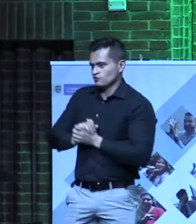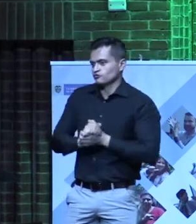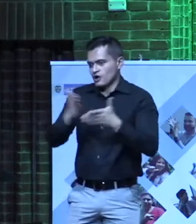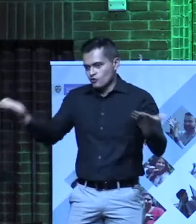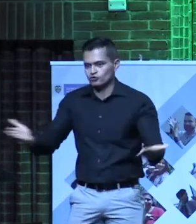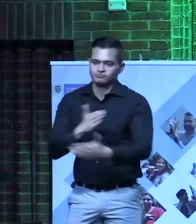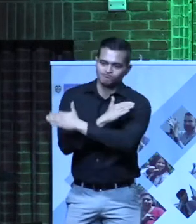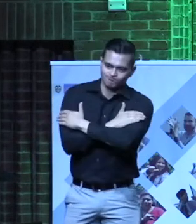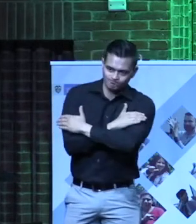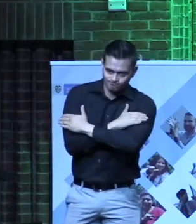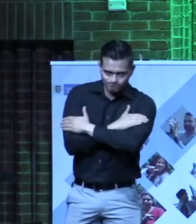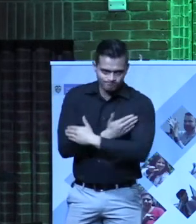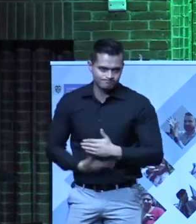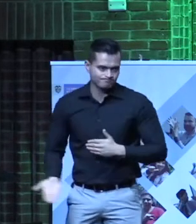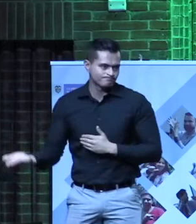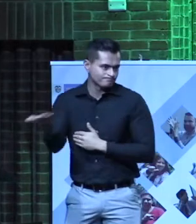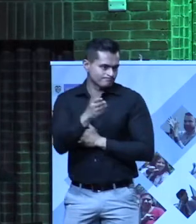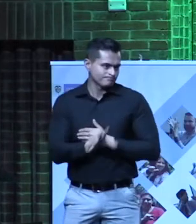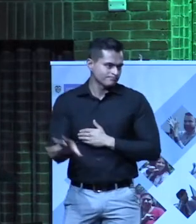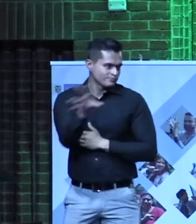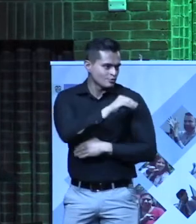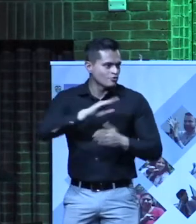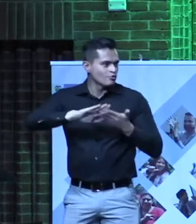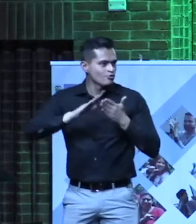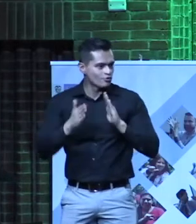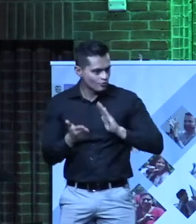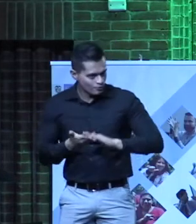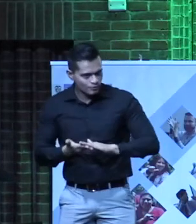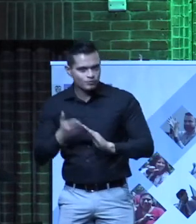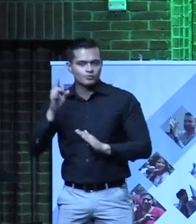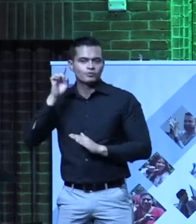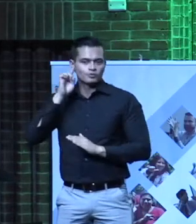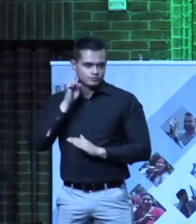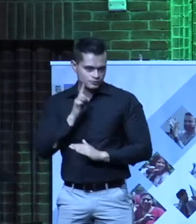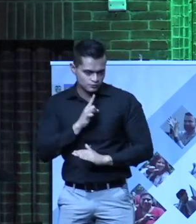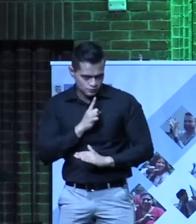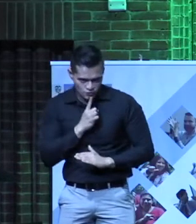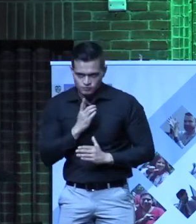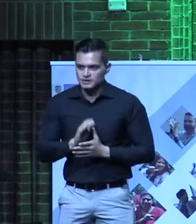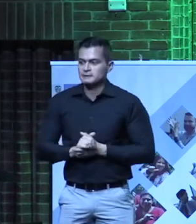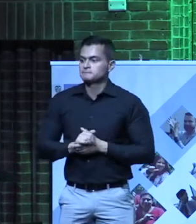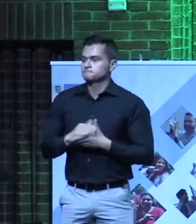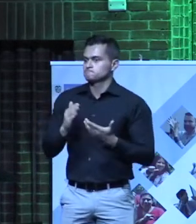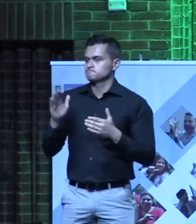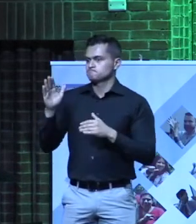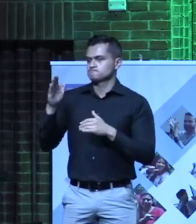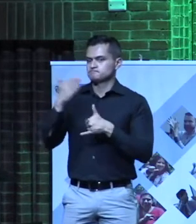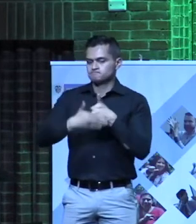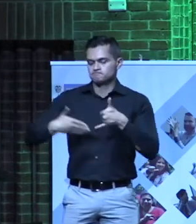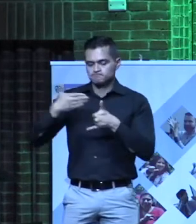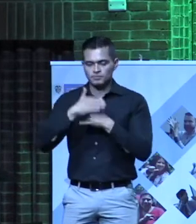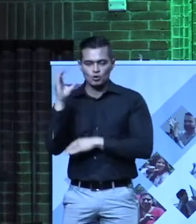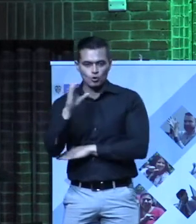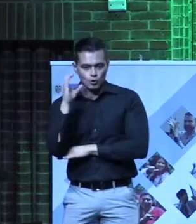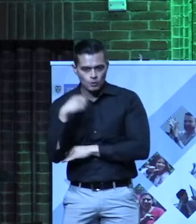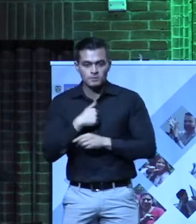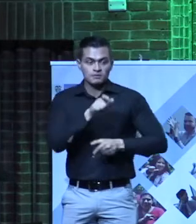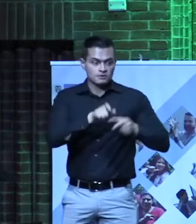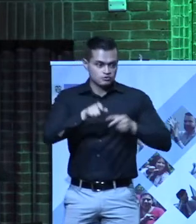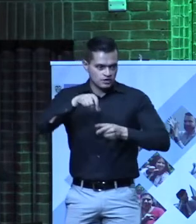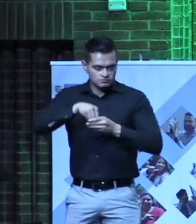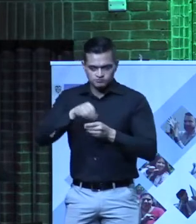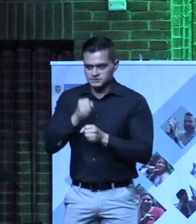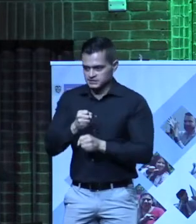muy especial a toda la comunidad sorda del país, a los servidores públicos del